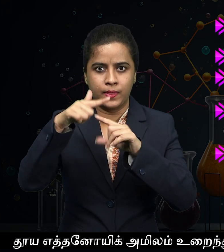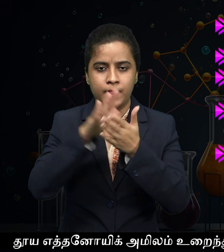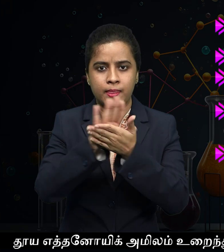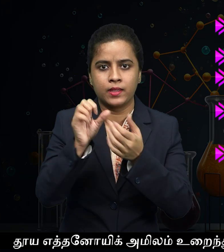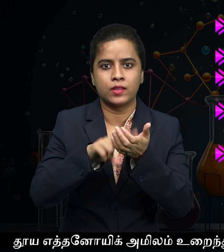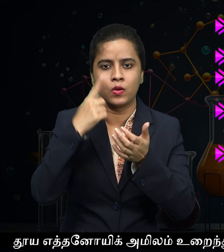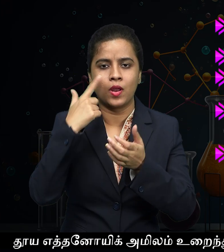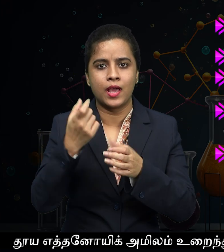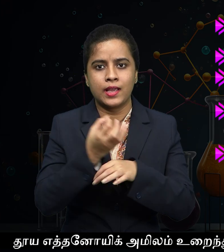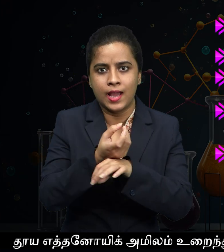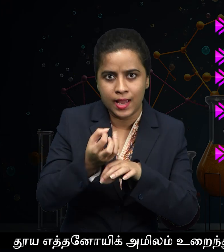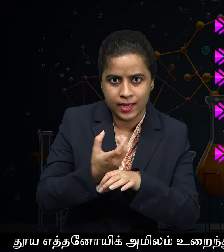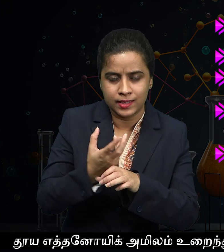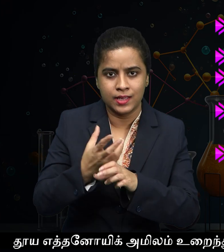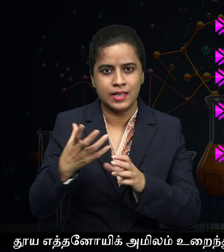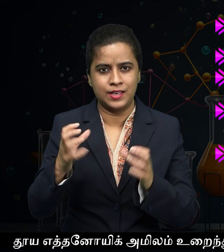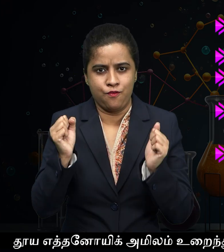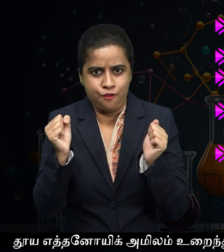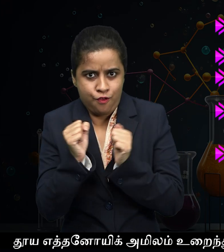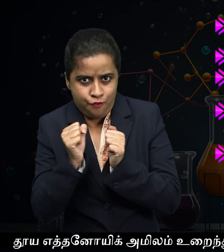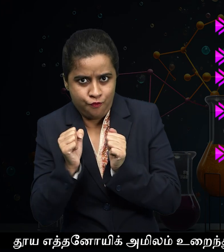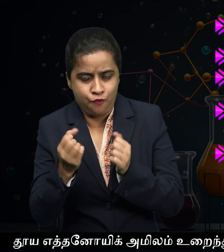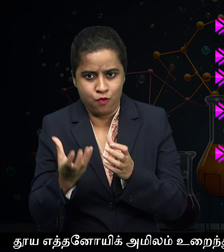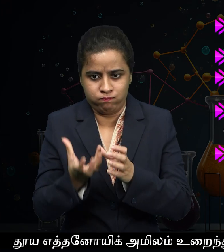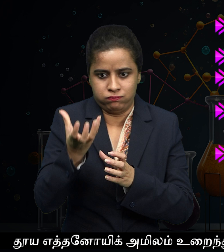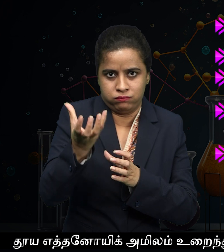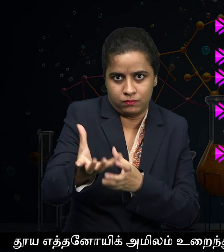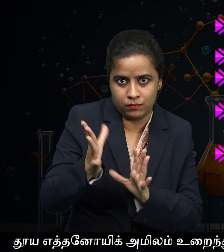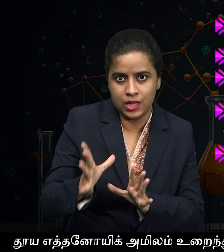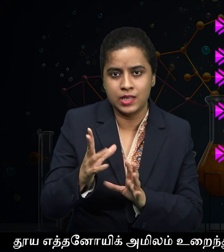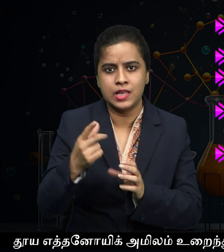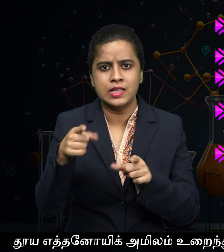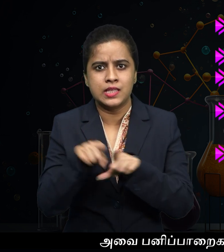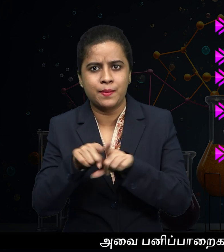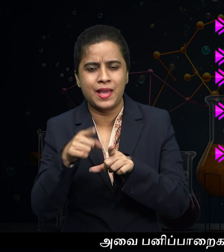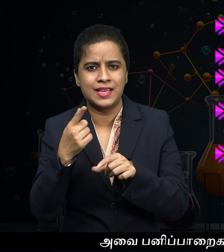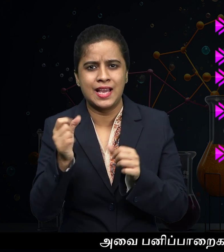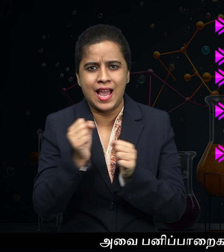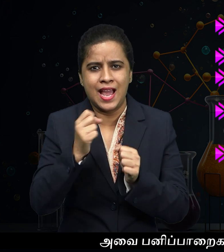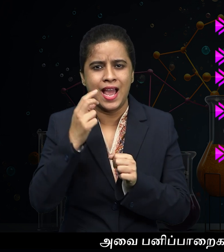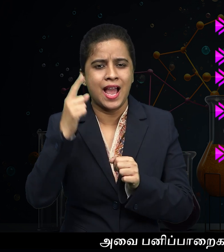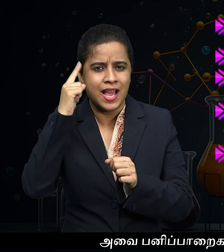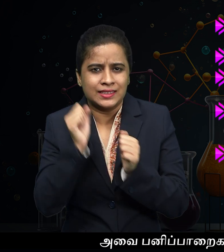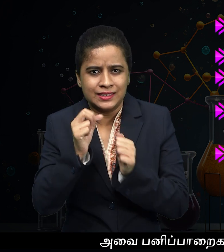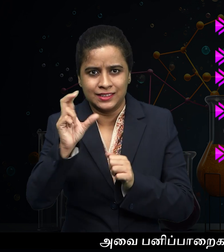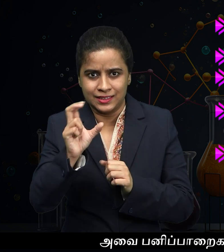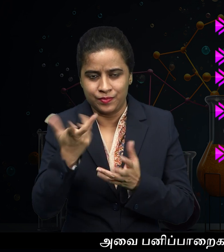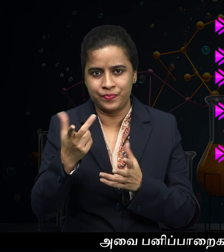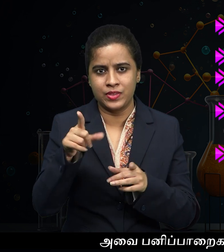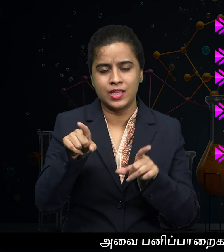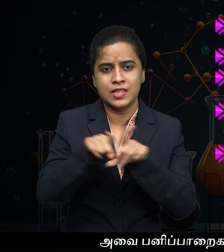தூய எத்தனோயிக் அமிலம் உறைந்து பனி போன்ற செதில்களை உருவாக்குகிறது. அவை பனிப்பாறைகள்